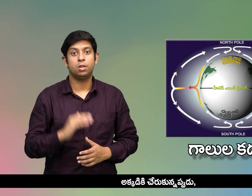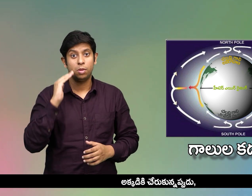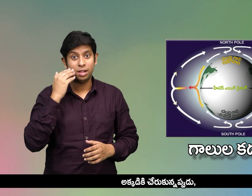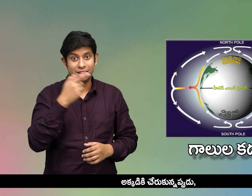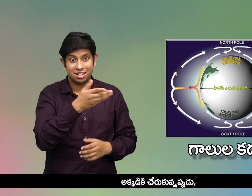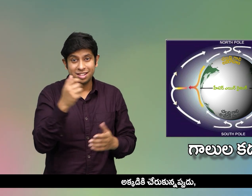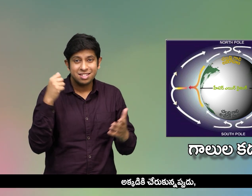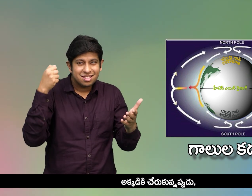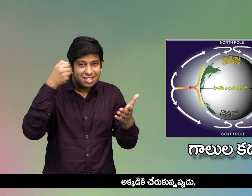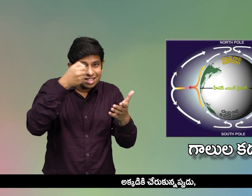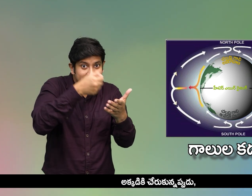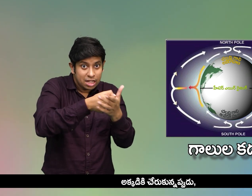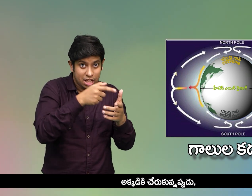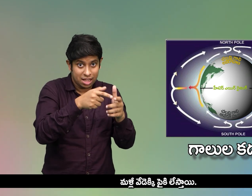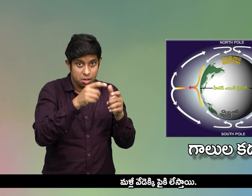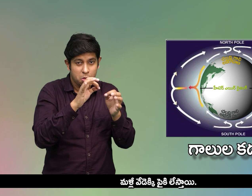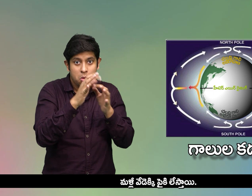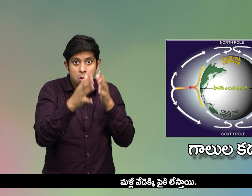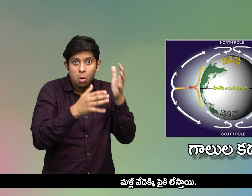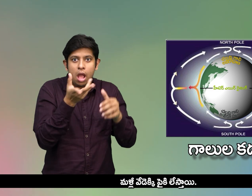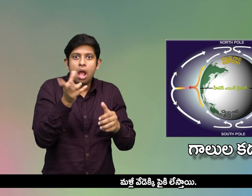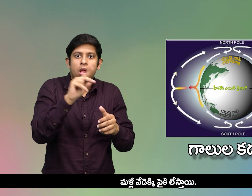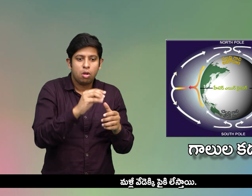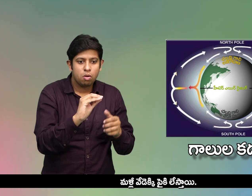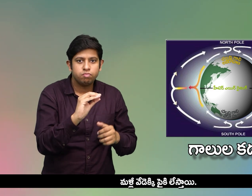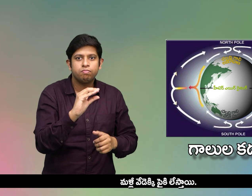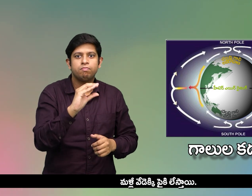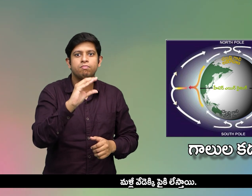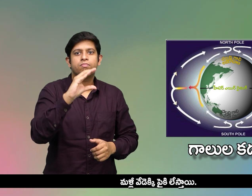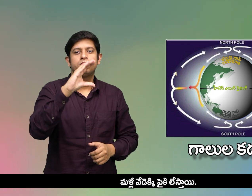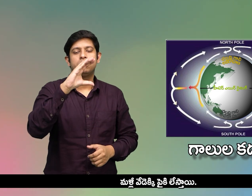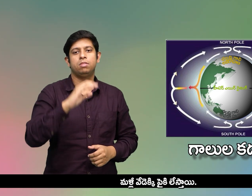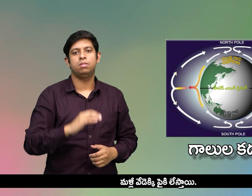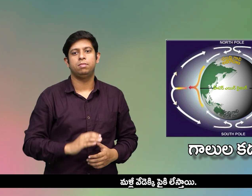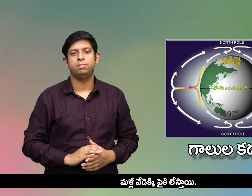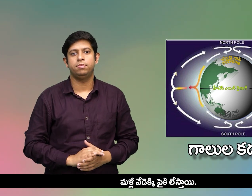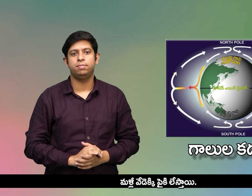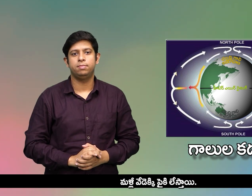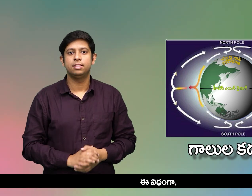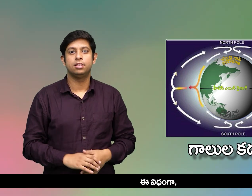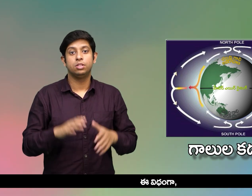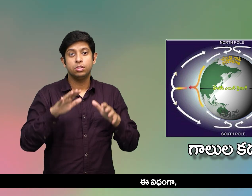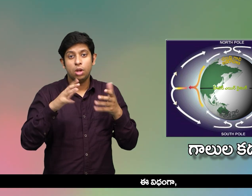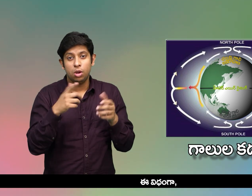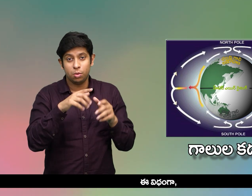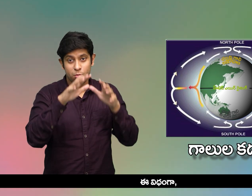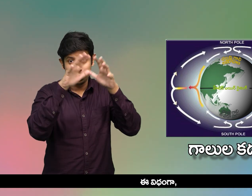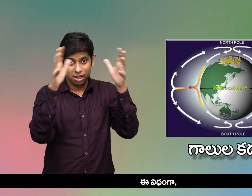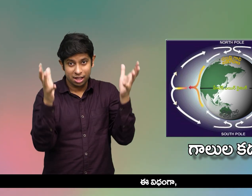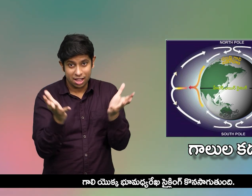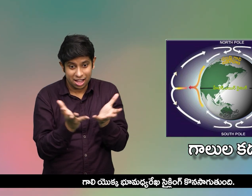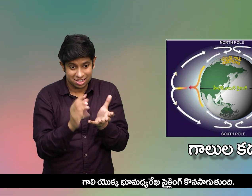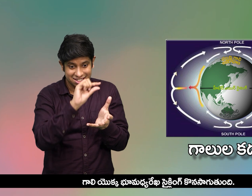అక్కడికి చేరుకున్నప్పుడు మళ్లీ వేడెక్కి పైకి లేస్తాయి. ఈ విధంగా గాలి